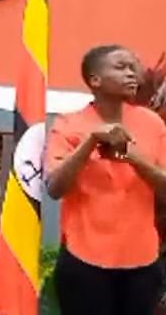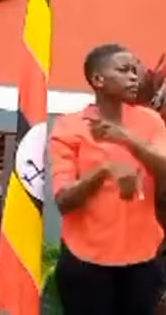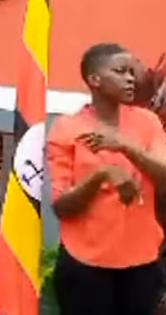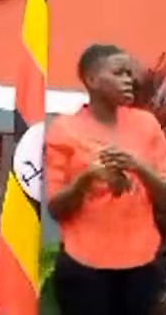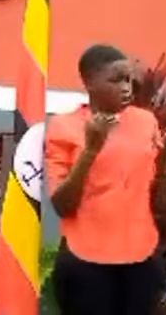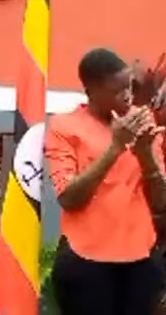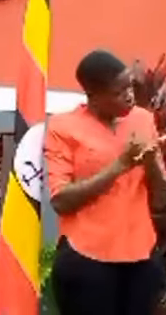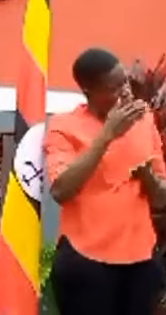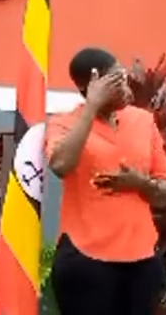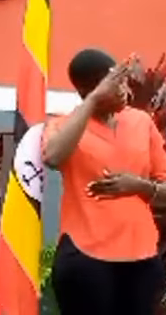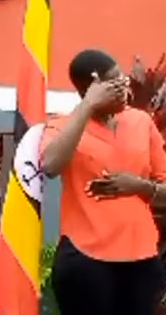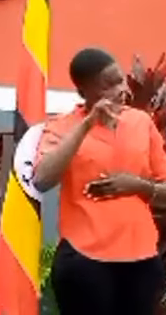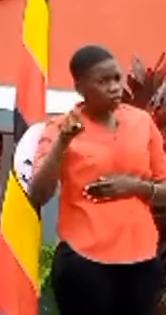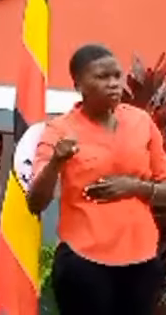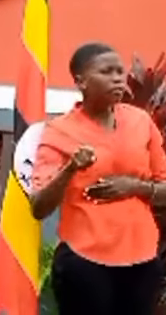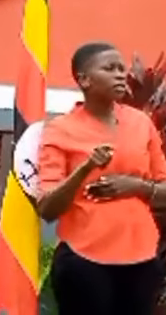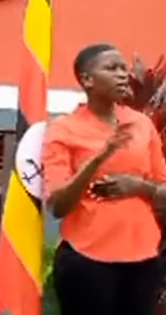Obusiraamu ddiini ya mirembe.